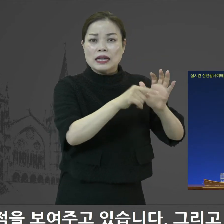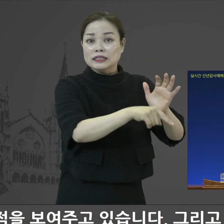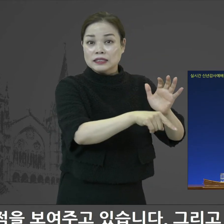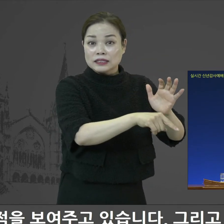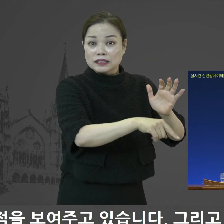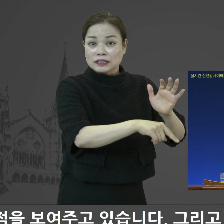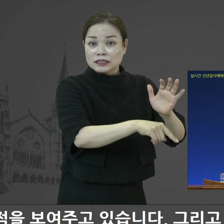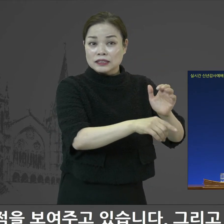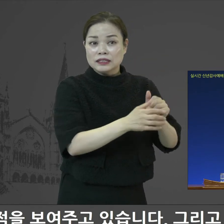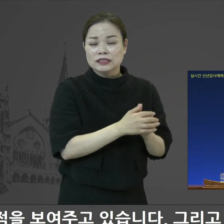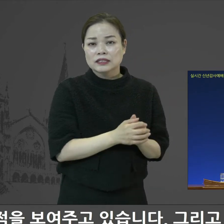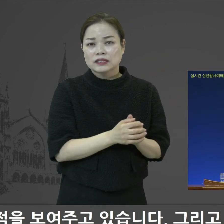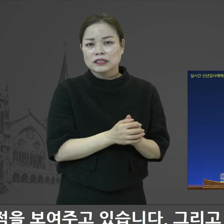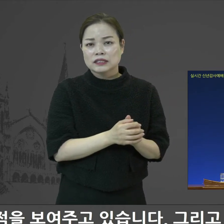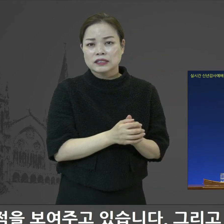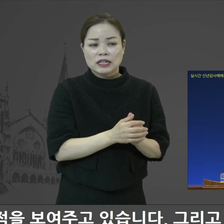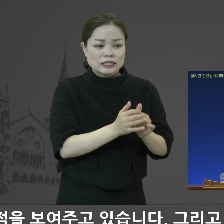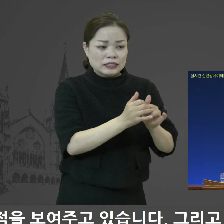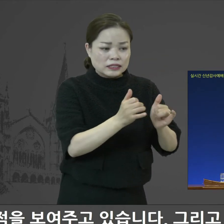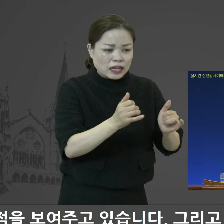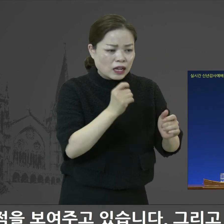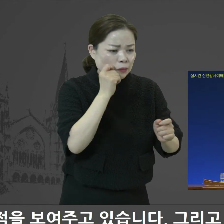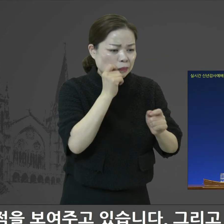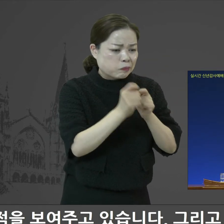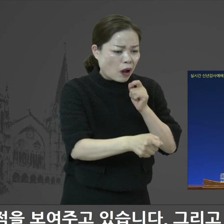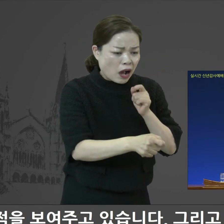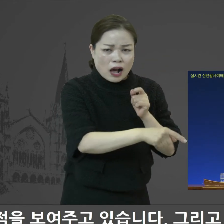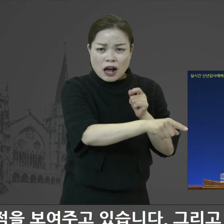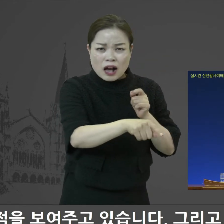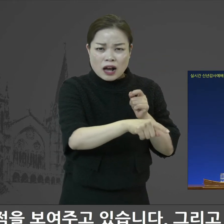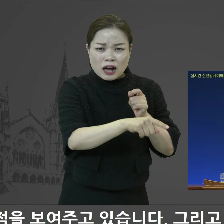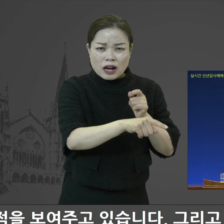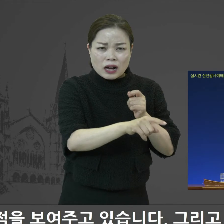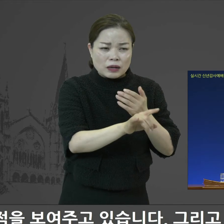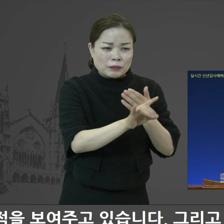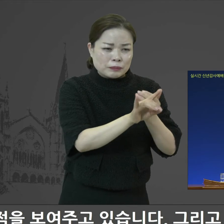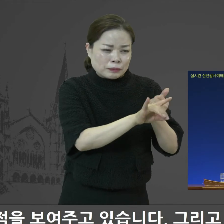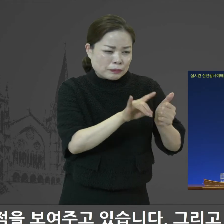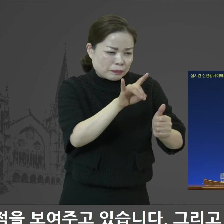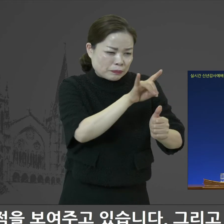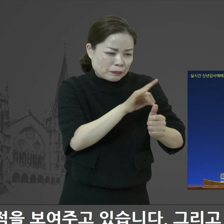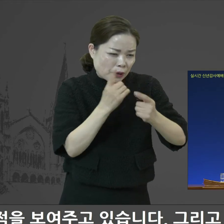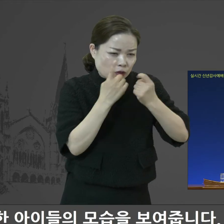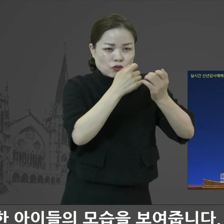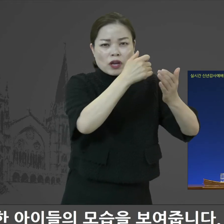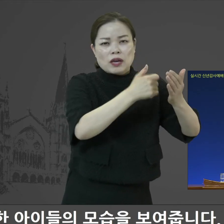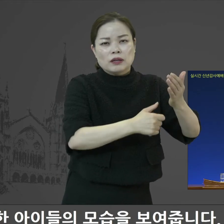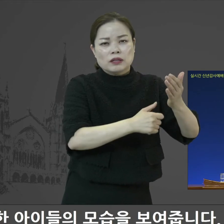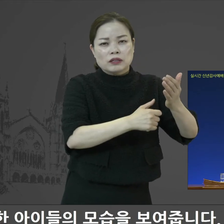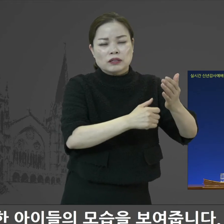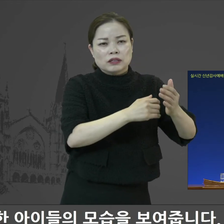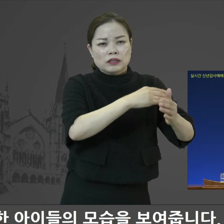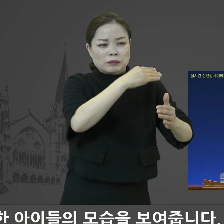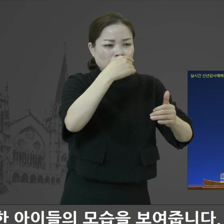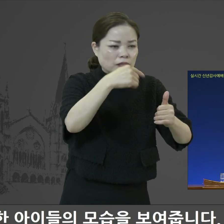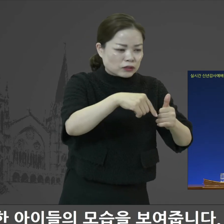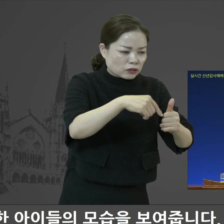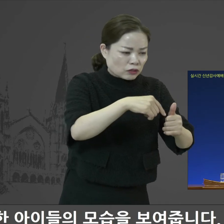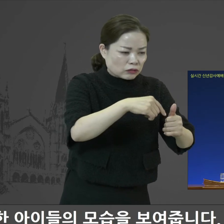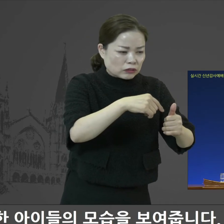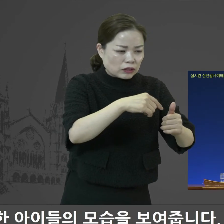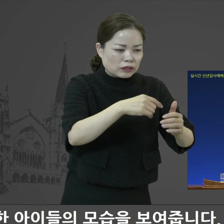아이들은 사람의 속임수와 간사한 유혹에 빠져 온갖 교훈의 풍조에